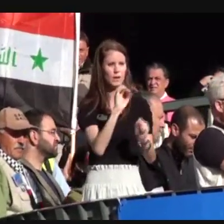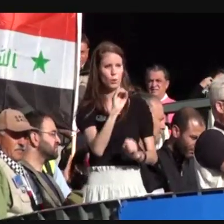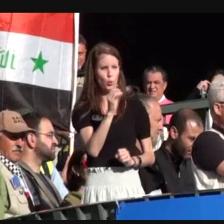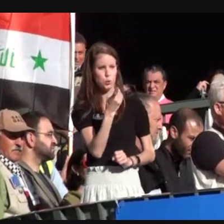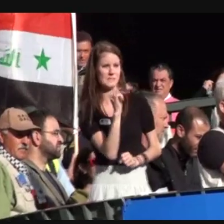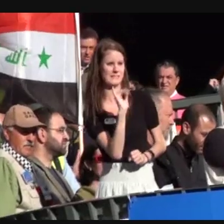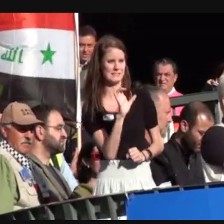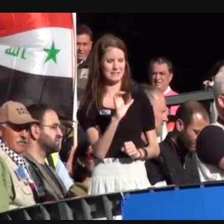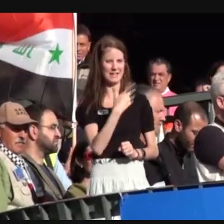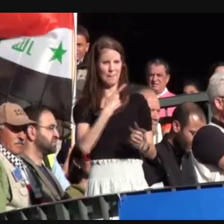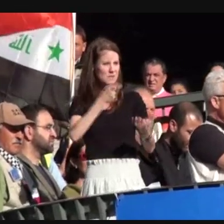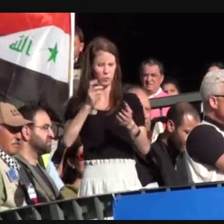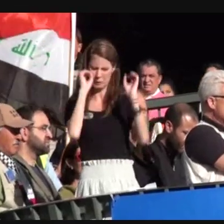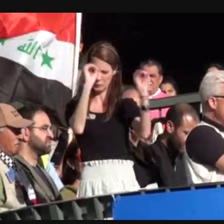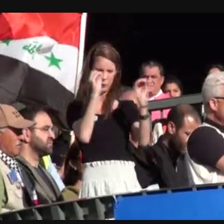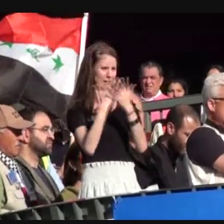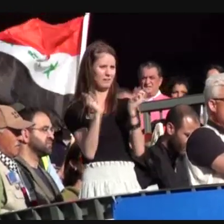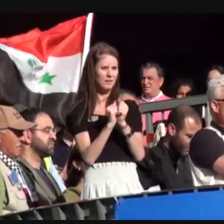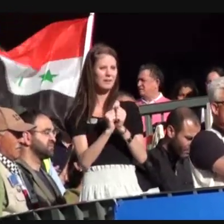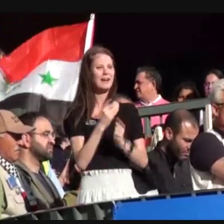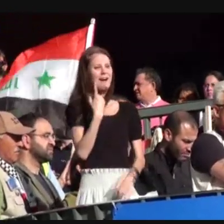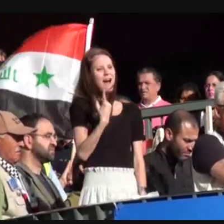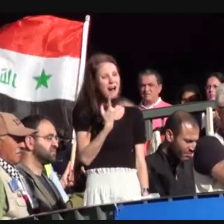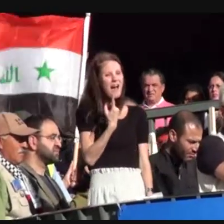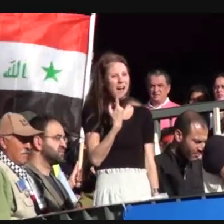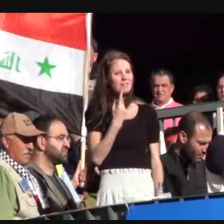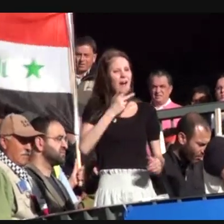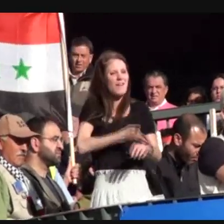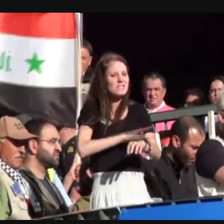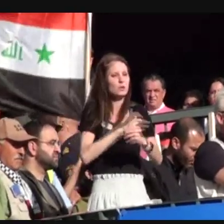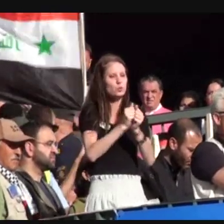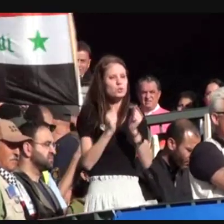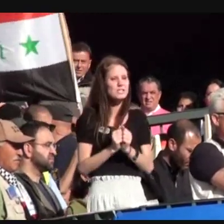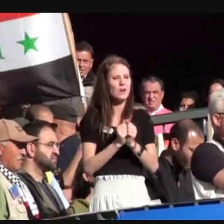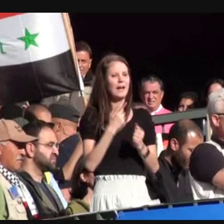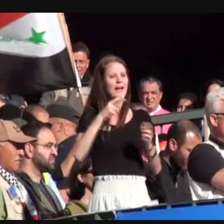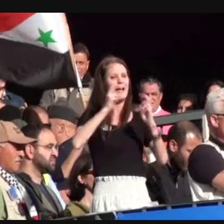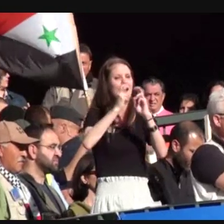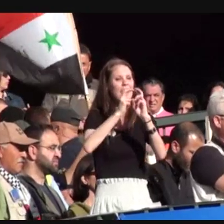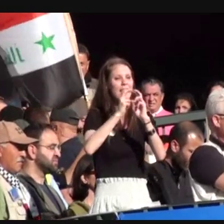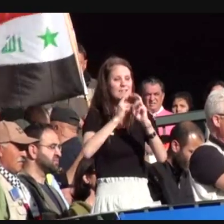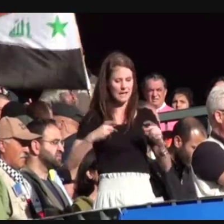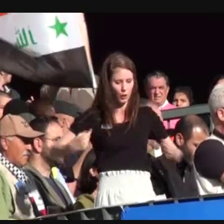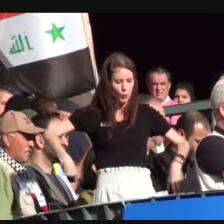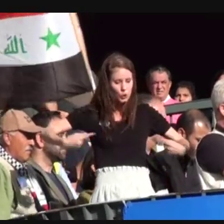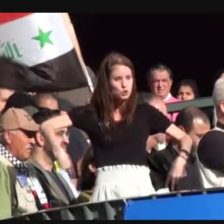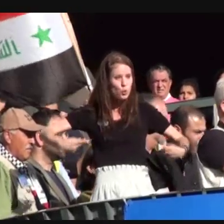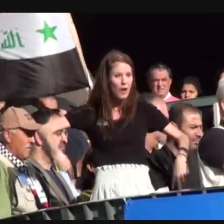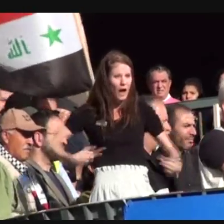osis, inga pistoler. Den mest avancerade utrustning vi hade var elektriska